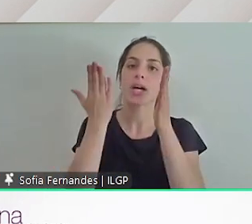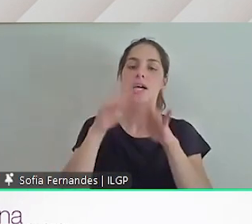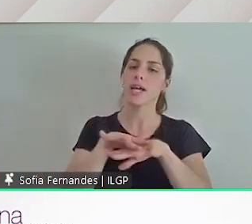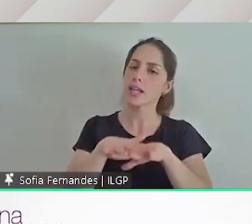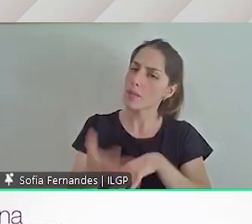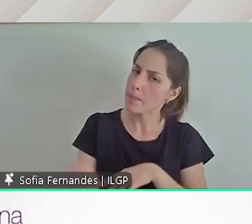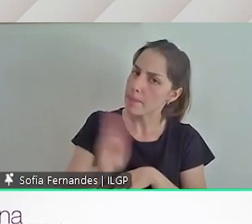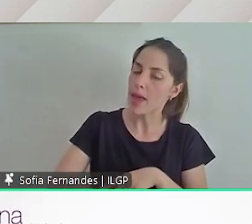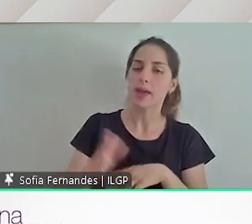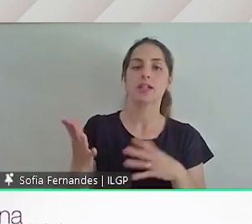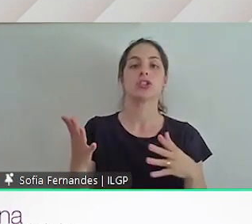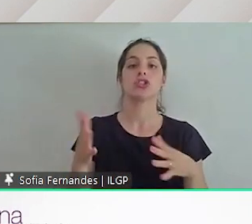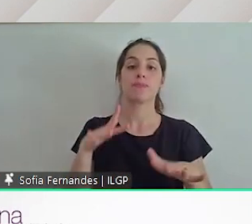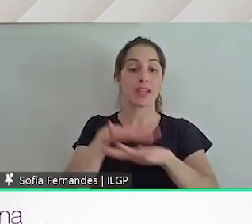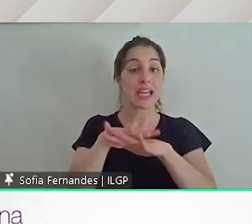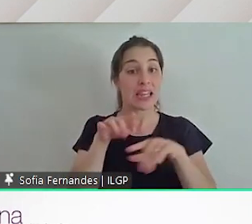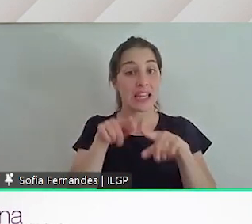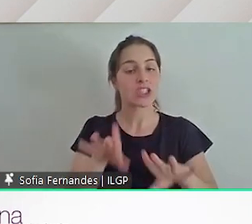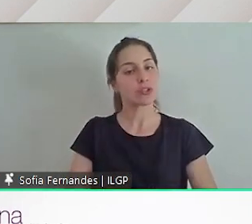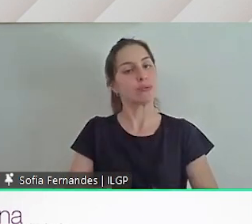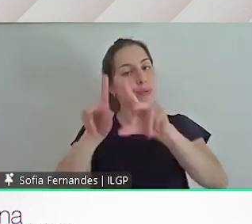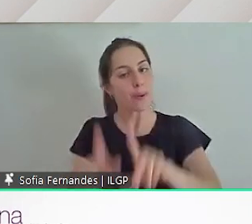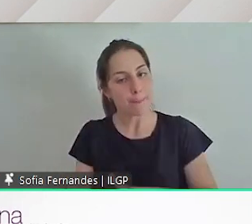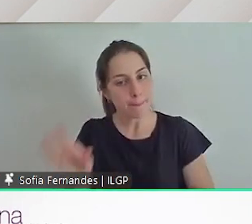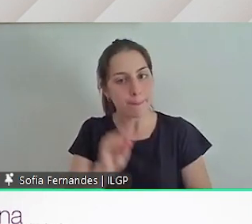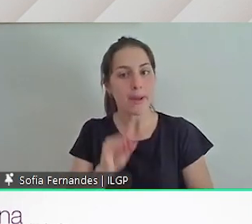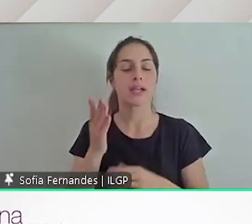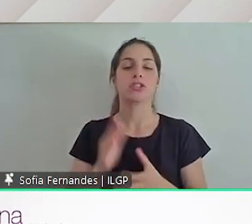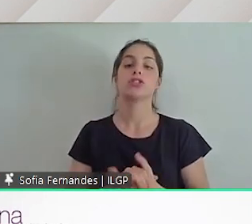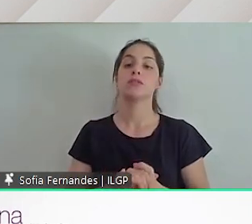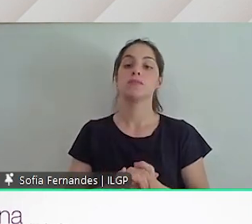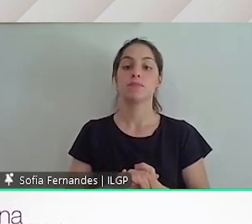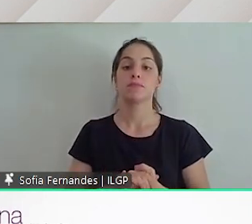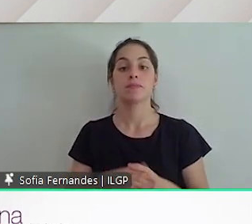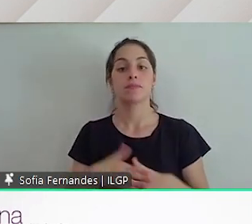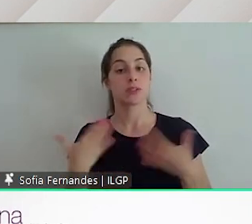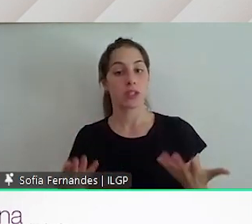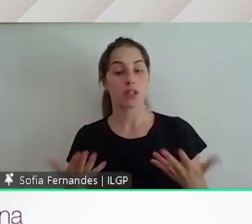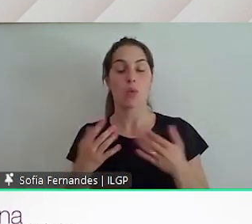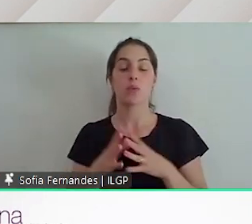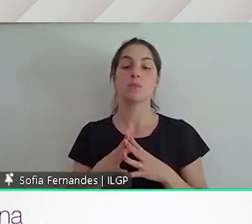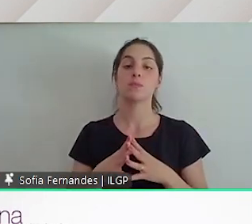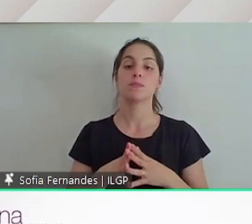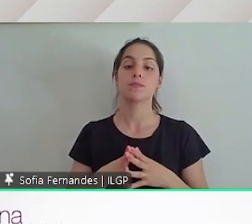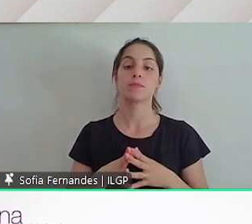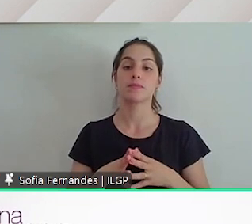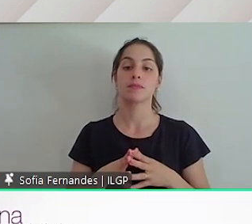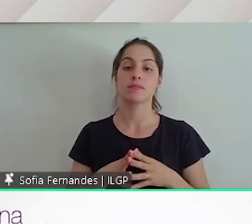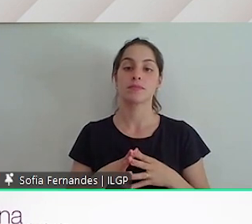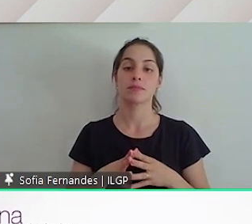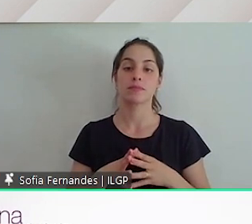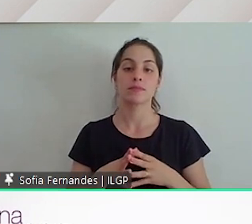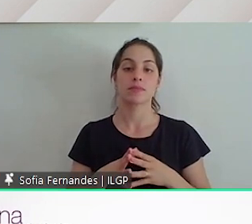rede, de querer fazer crescer mais a rede. E, portanto, há um conjunto